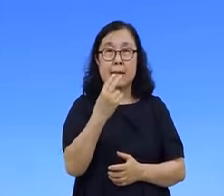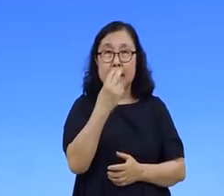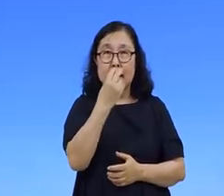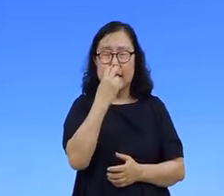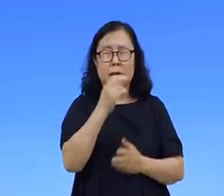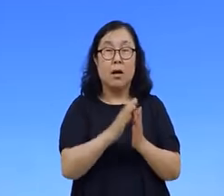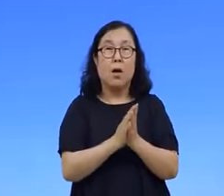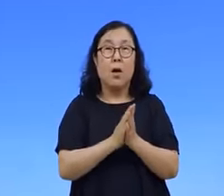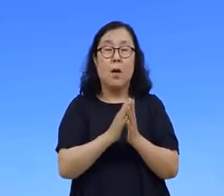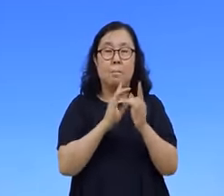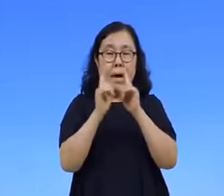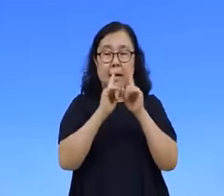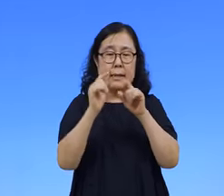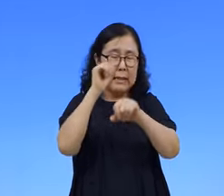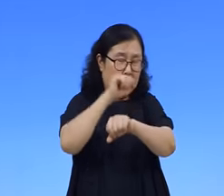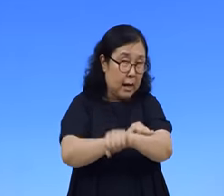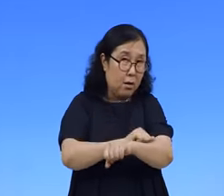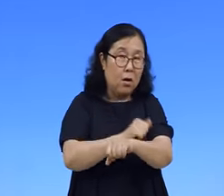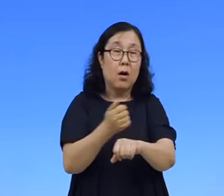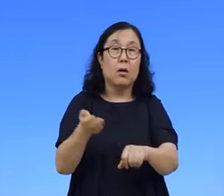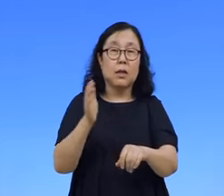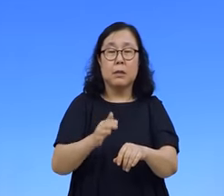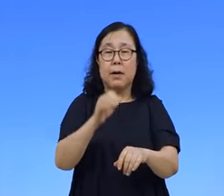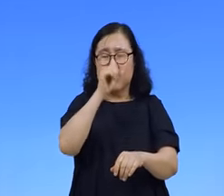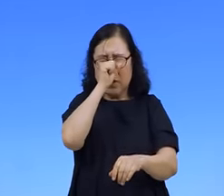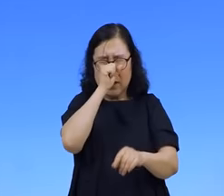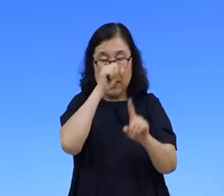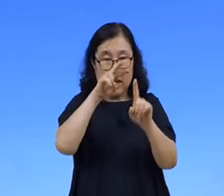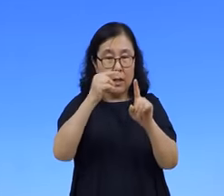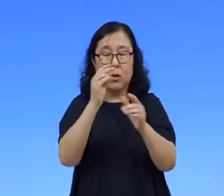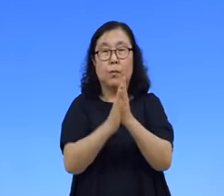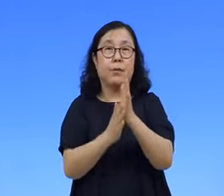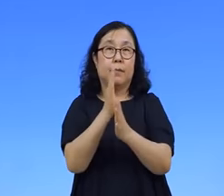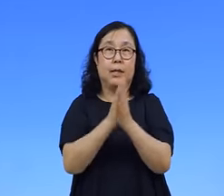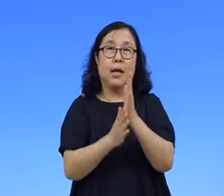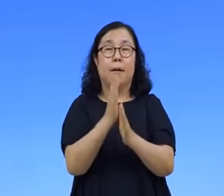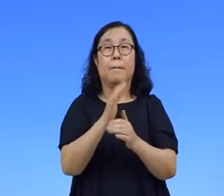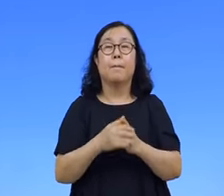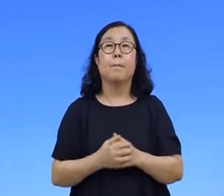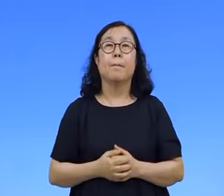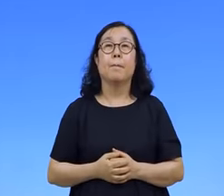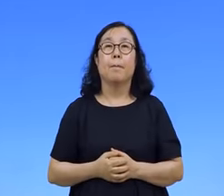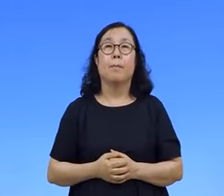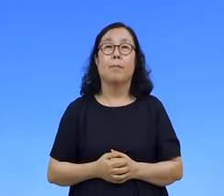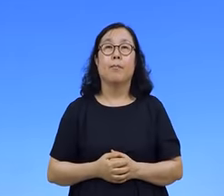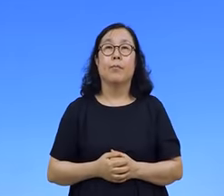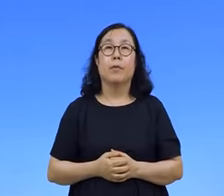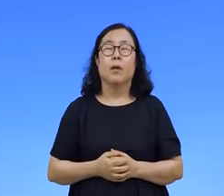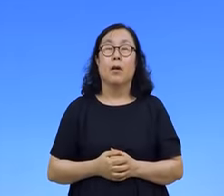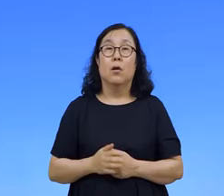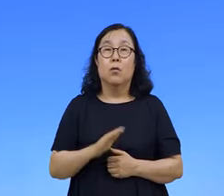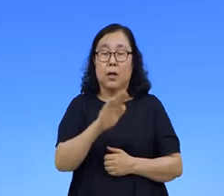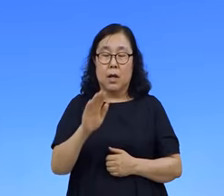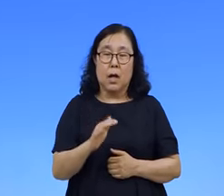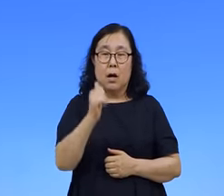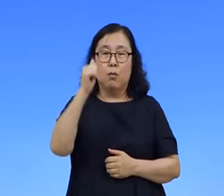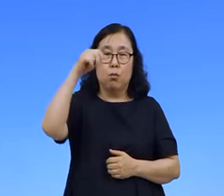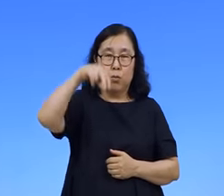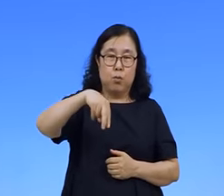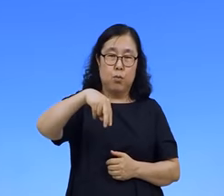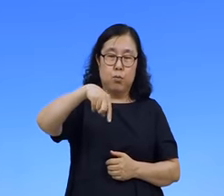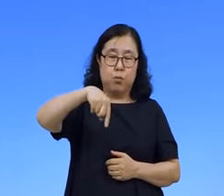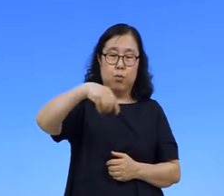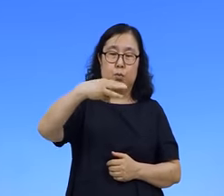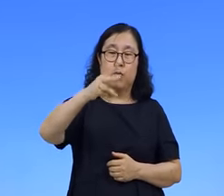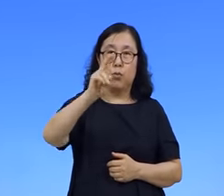말은 잘하고 있는데 목사가 돼가지고, 그러나 아버지 선한 게 하나도 없습니다. 우리 후렴 다시 한번